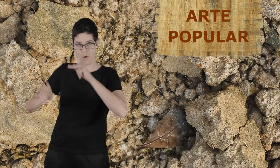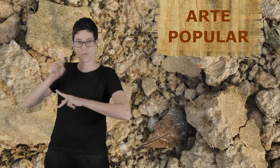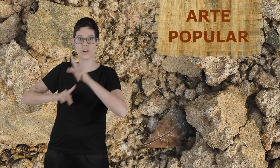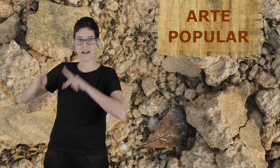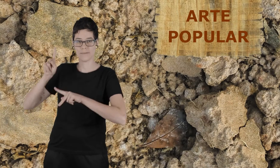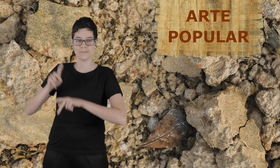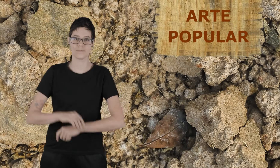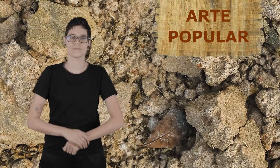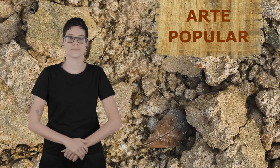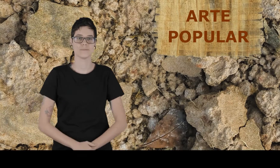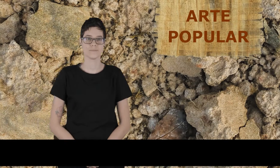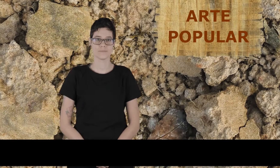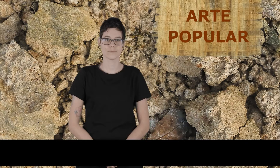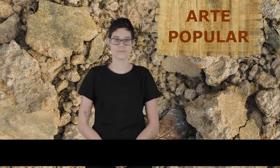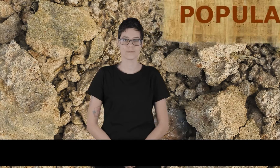Arte popular.